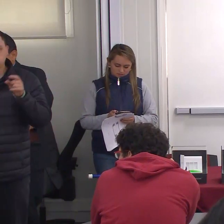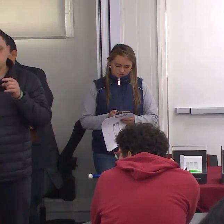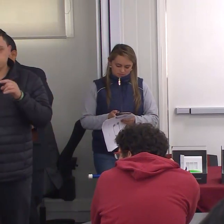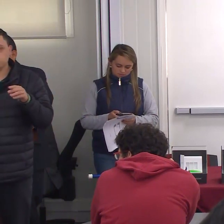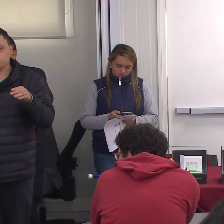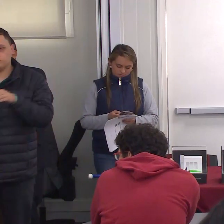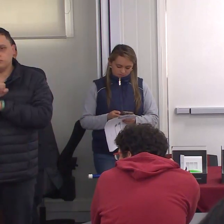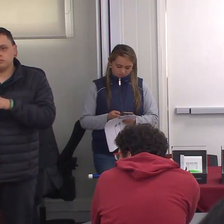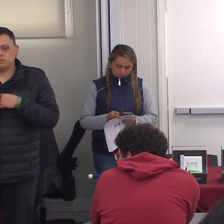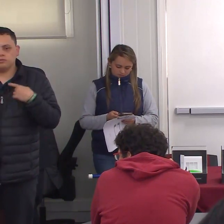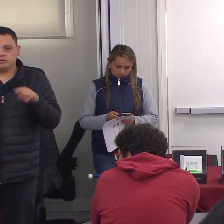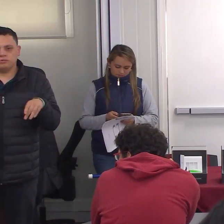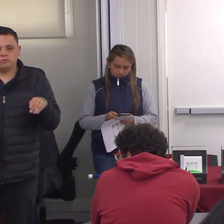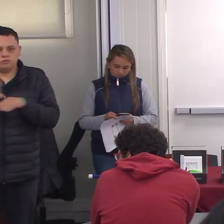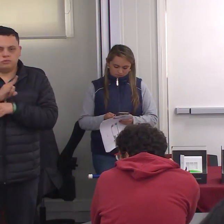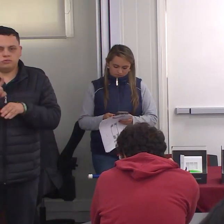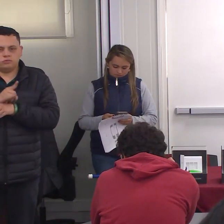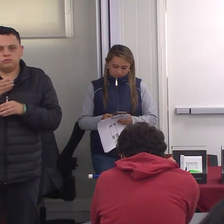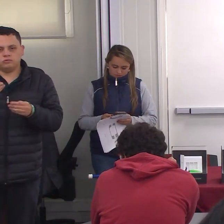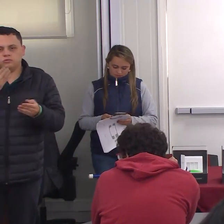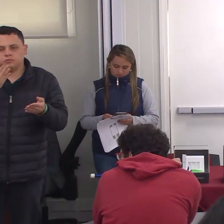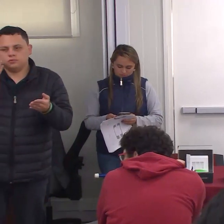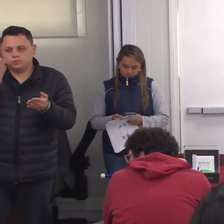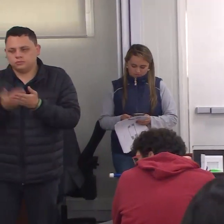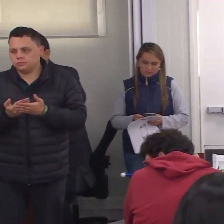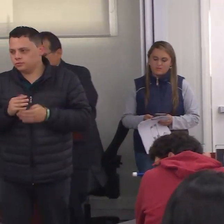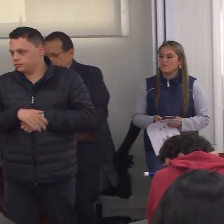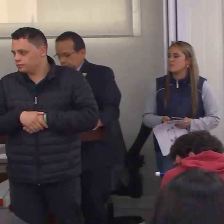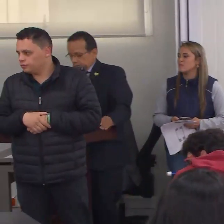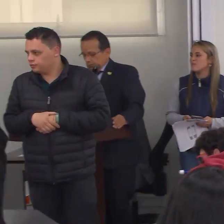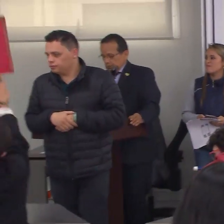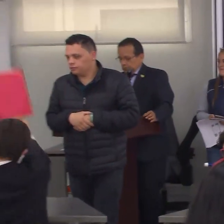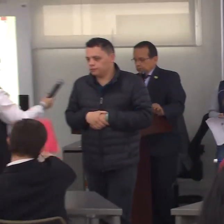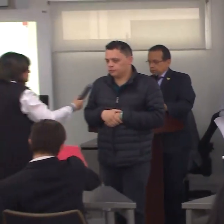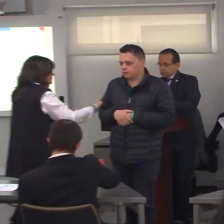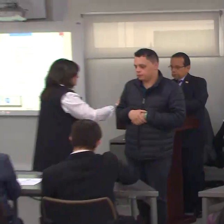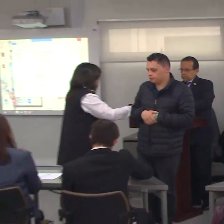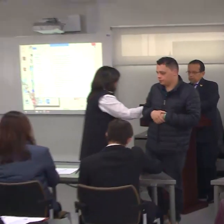todos y yo también muchísimas gracias y cualquier cosa a la otra